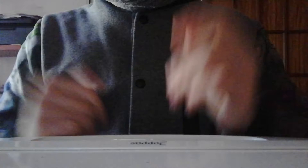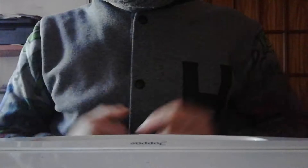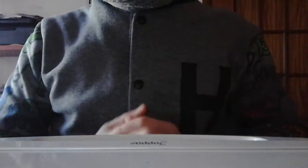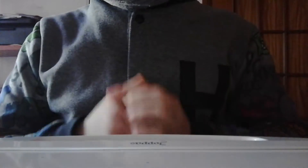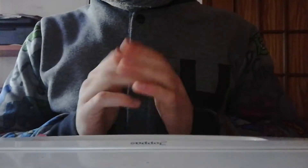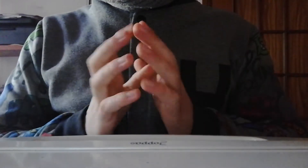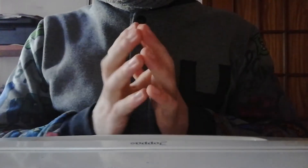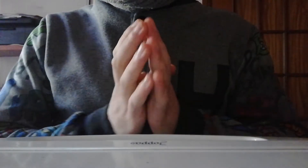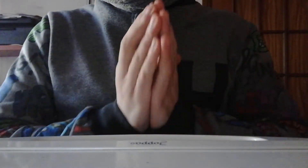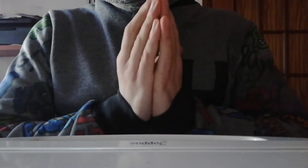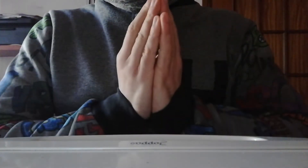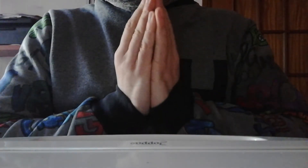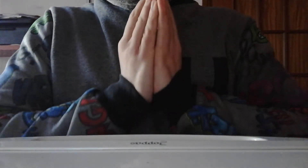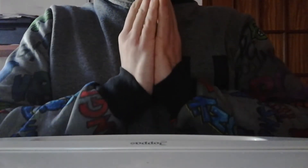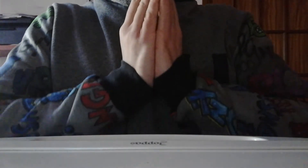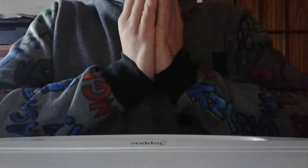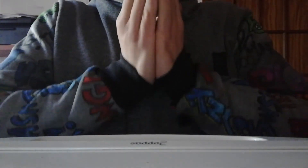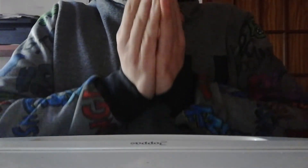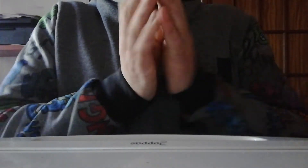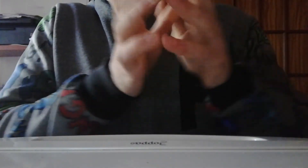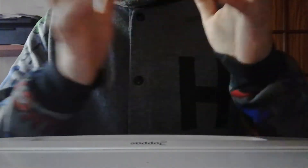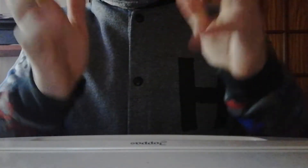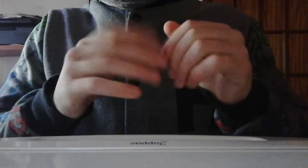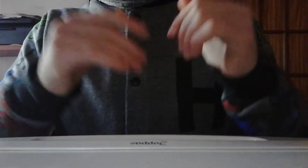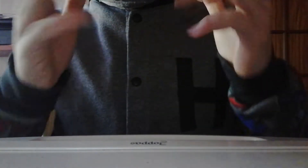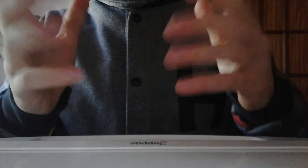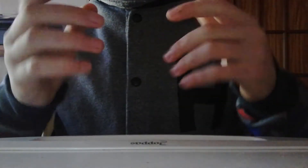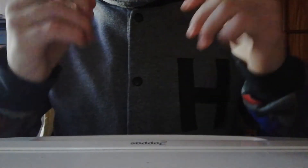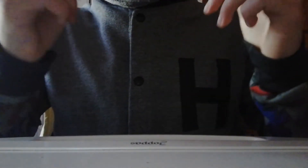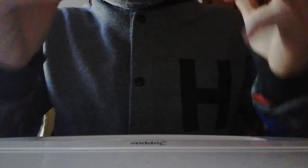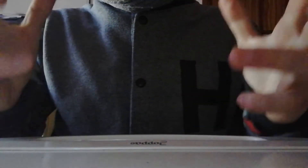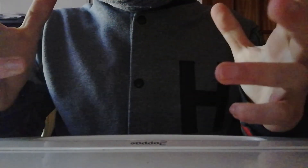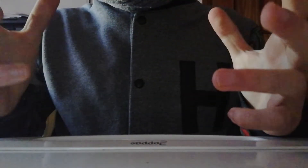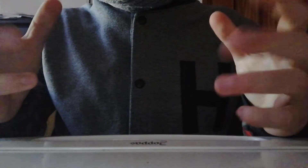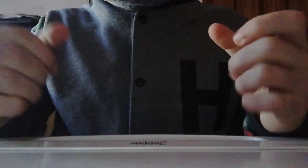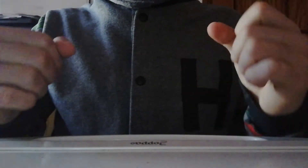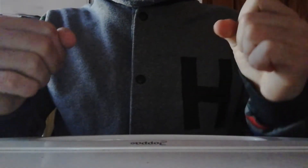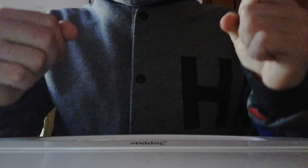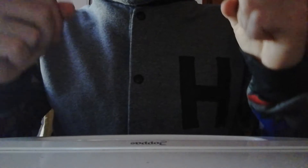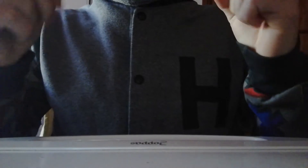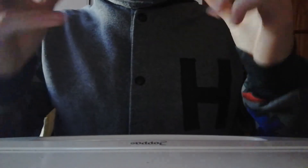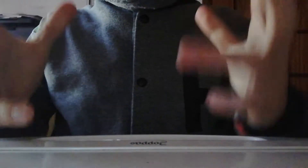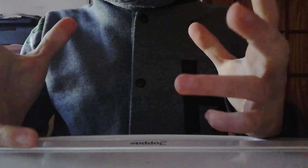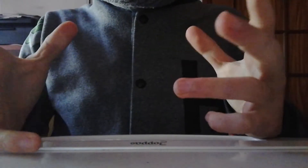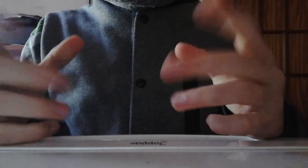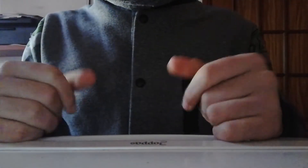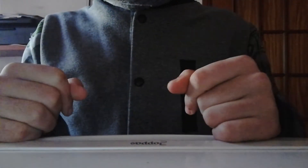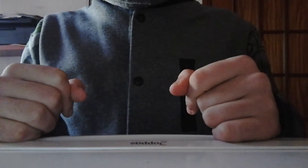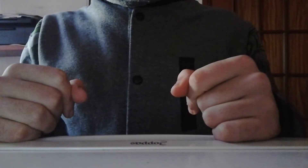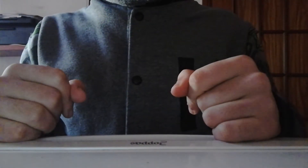ciao ragazzi sono dovuto buongiorno a tutti non so che ieri video non è uscito ero stanco non